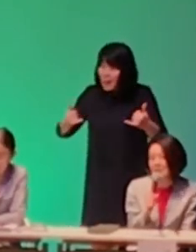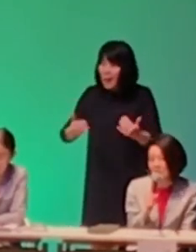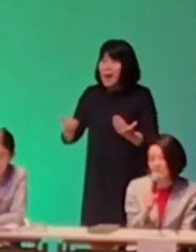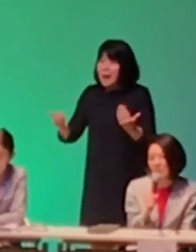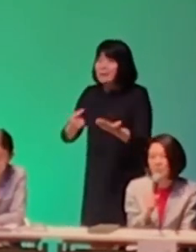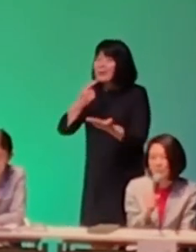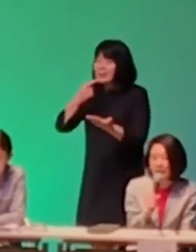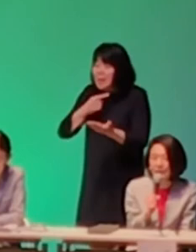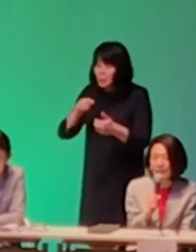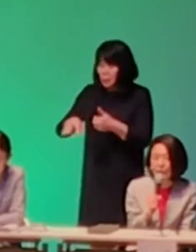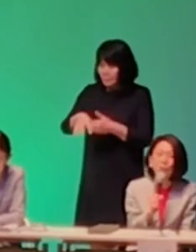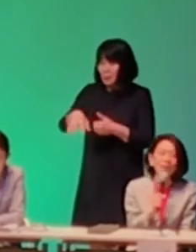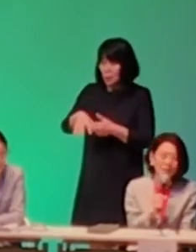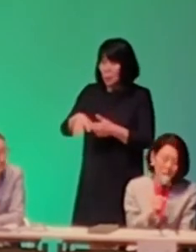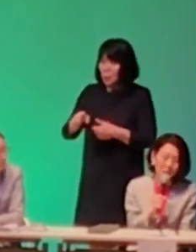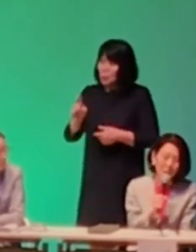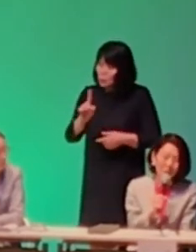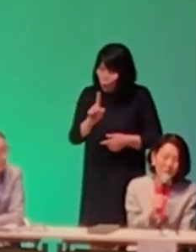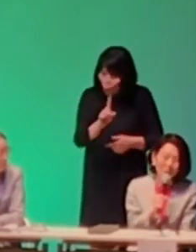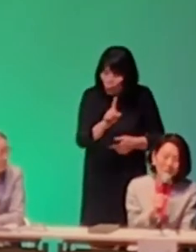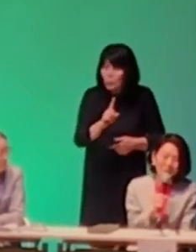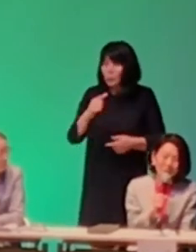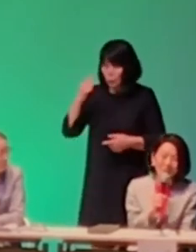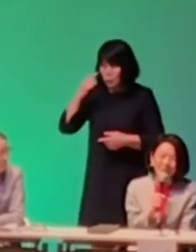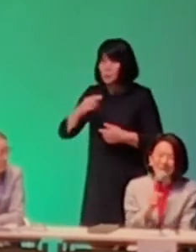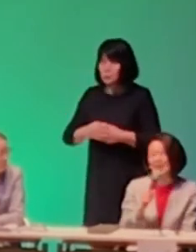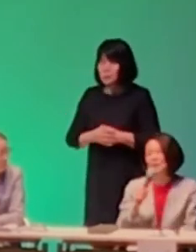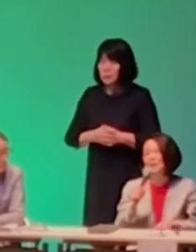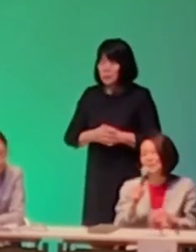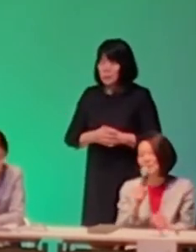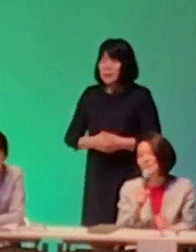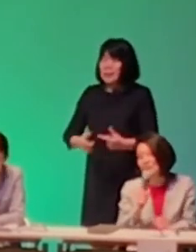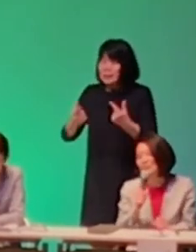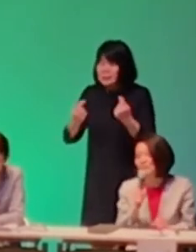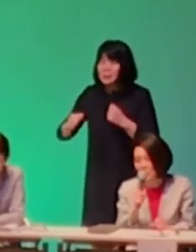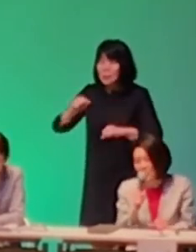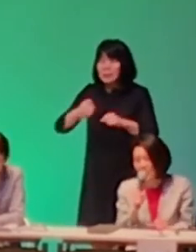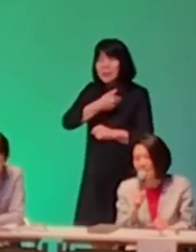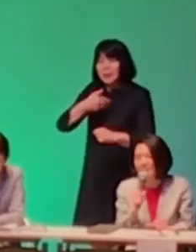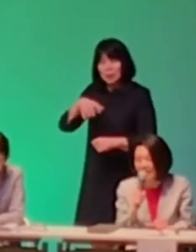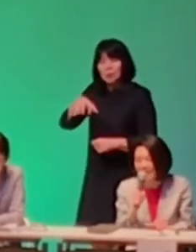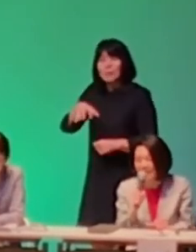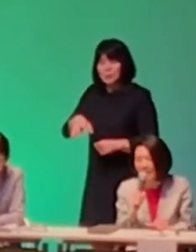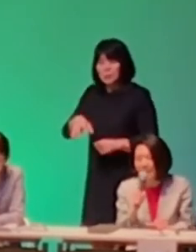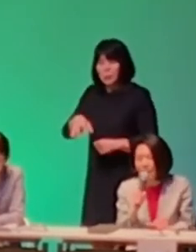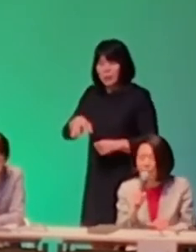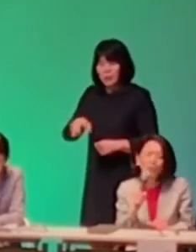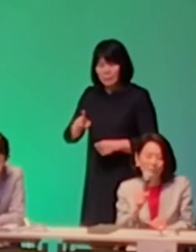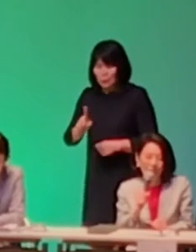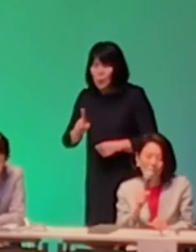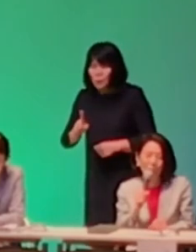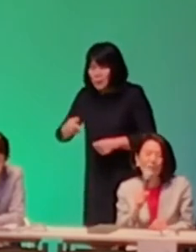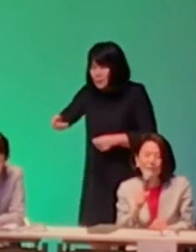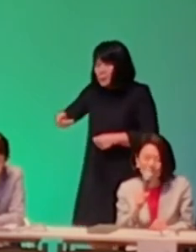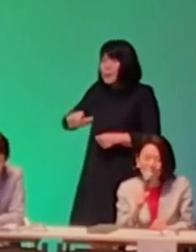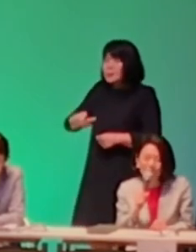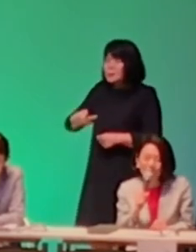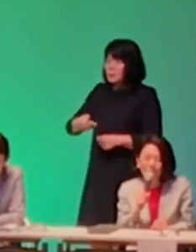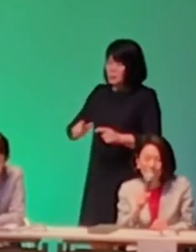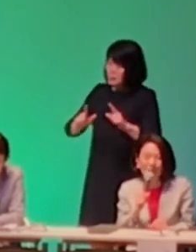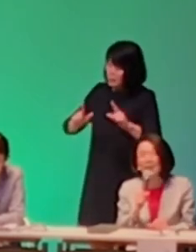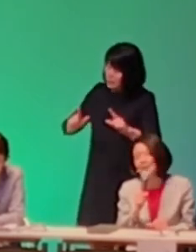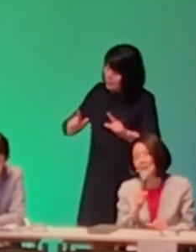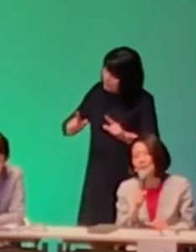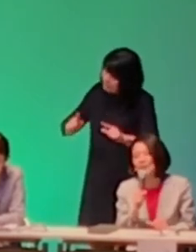働きやすい場所ってどうなんだろう、ちゃんと活躍できる場所って機会ってどういうふうなところなんだろ